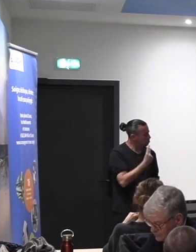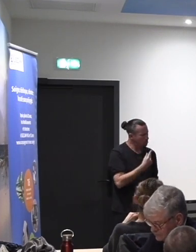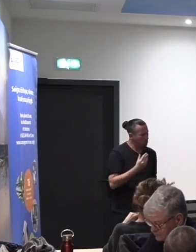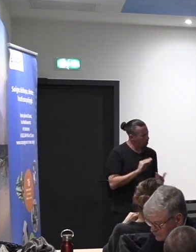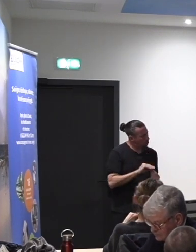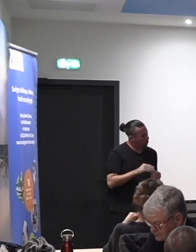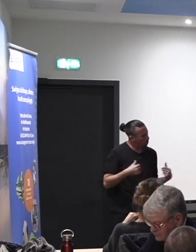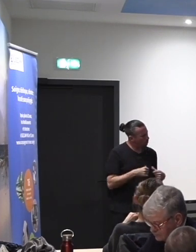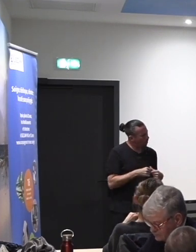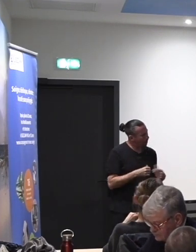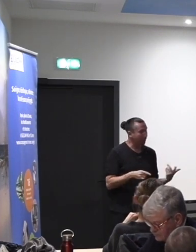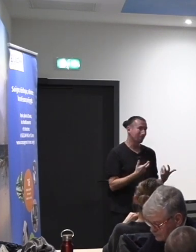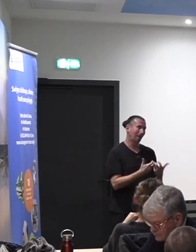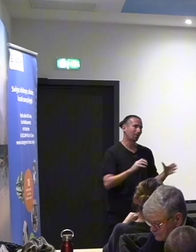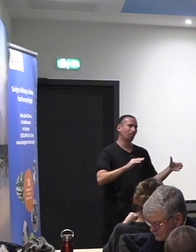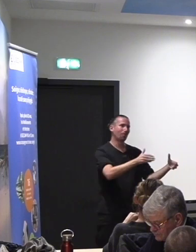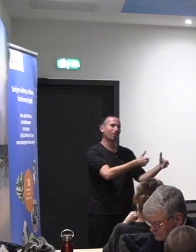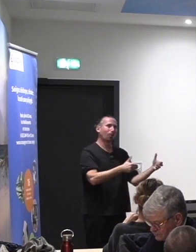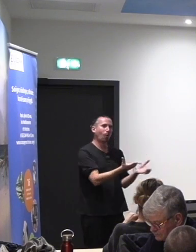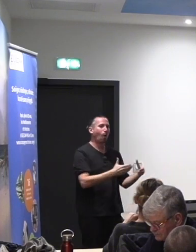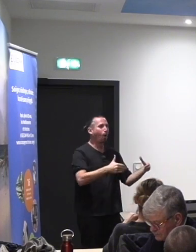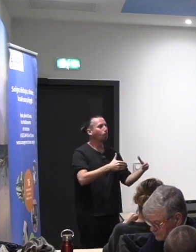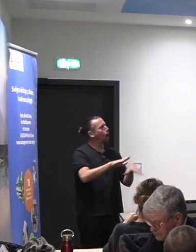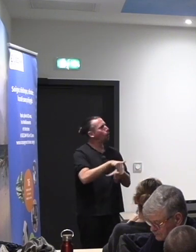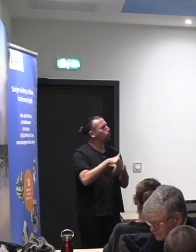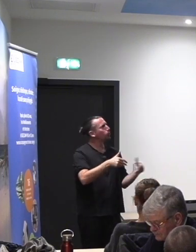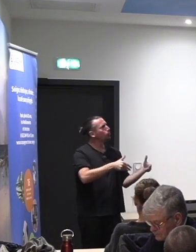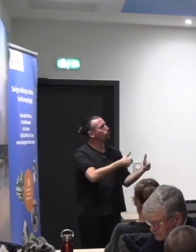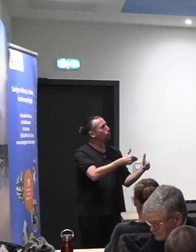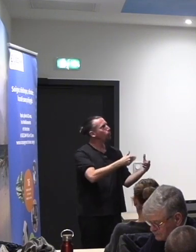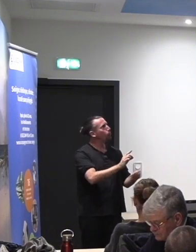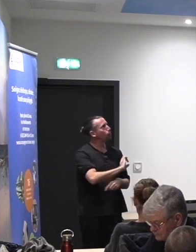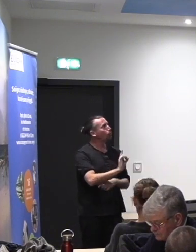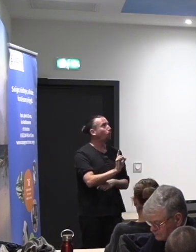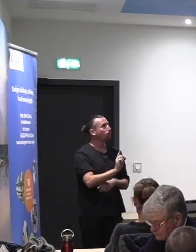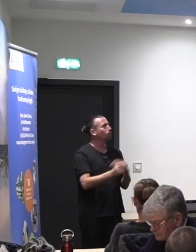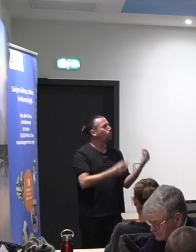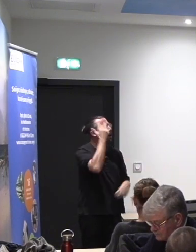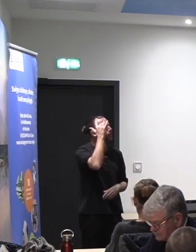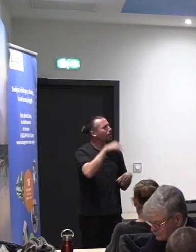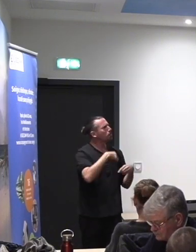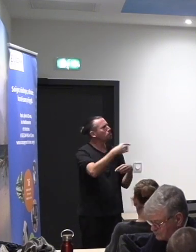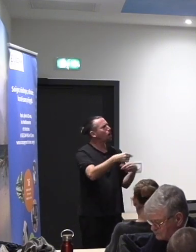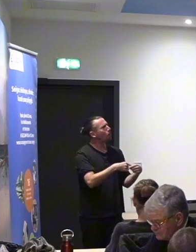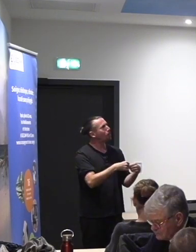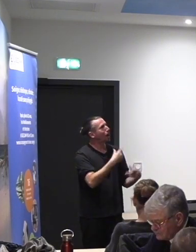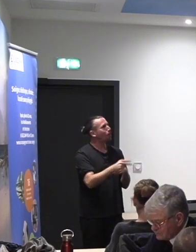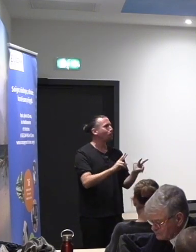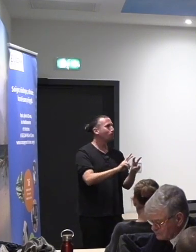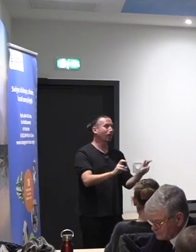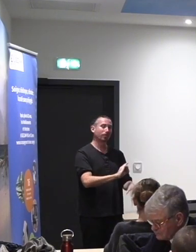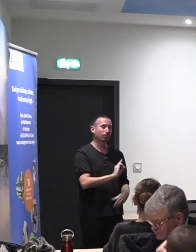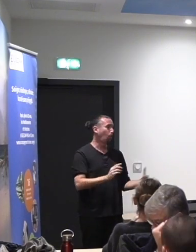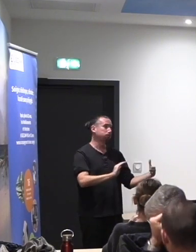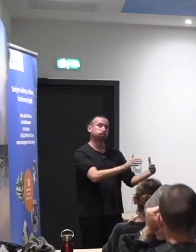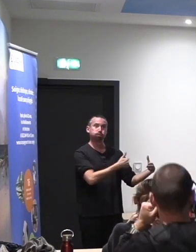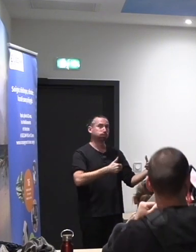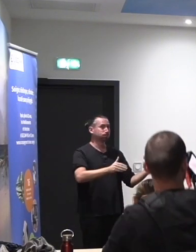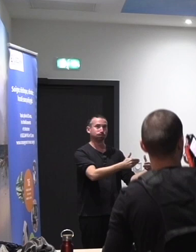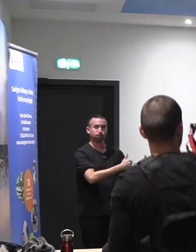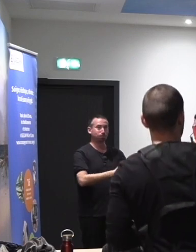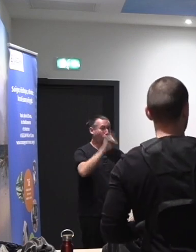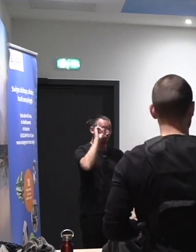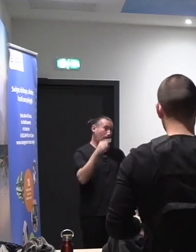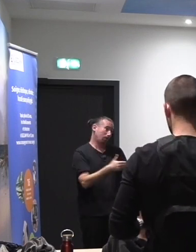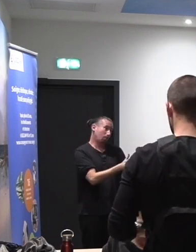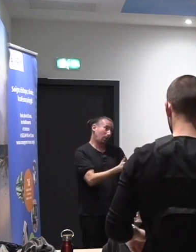continue à faire des tours dans le bocal? Il ne se dit pas, qu'est-ce que je vais faire cet été, ou qu'est-ce qu'on va faire le week-end prochain? Il fait des tours parce qu'il est poisson